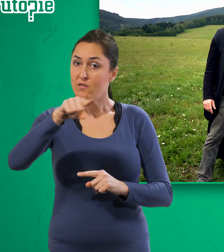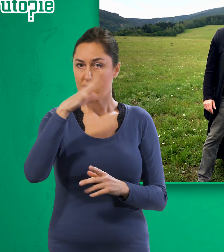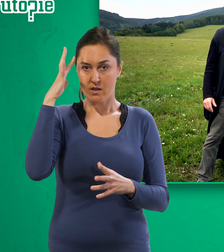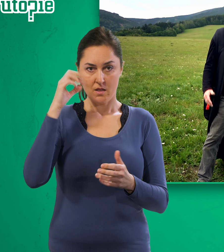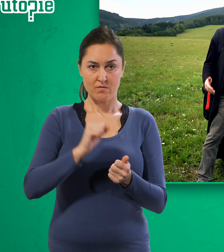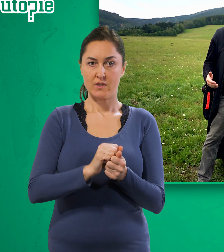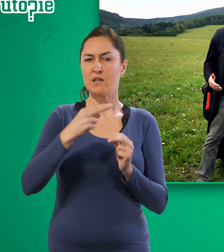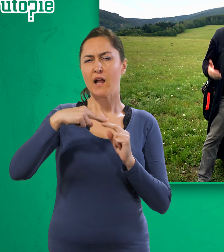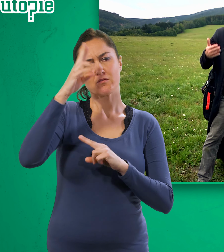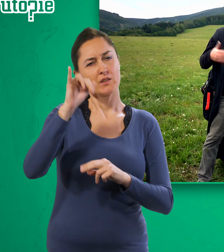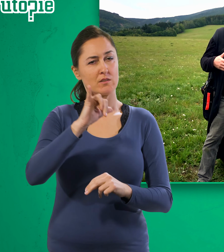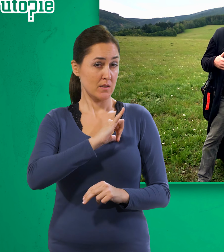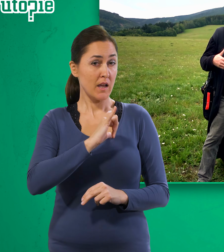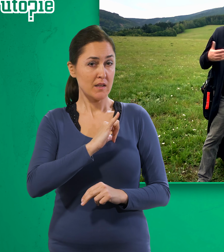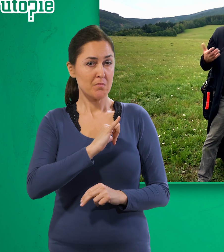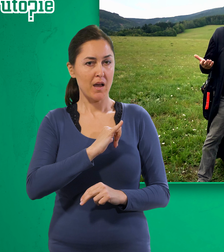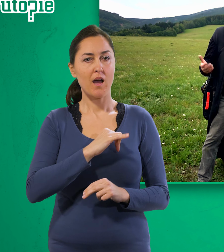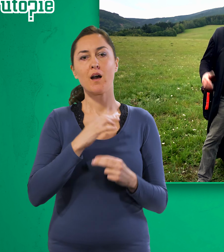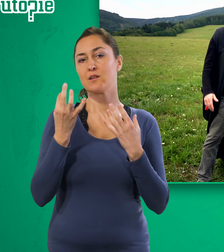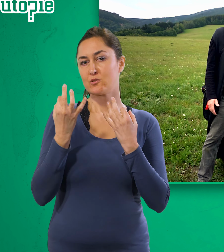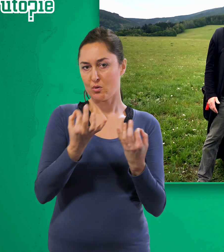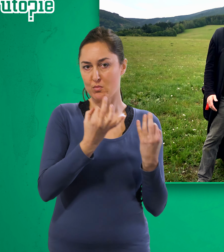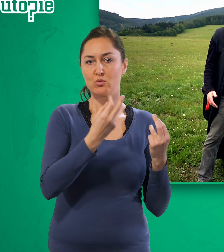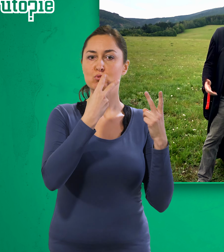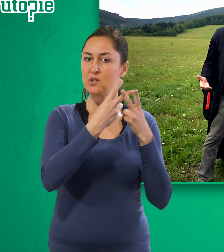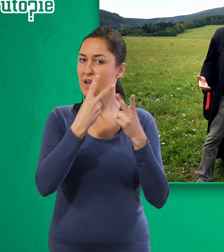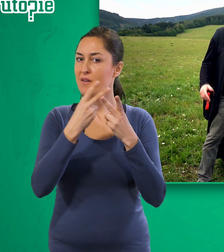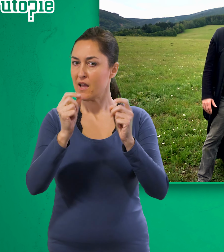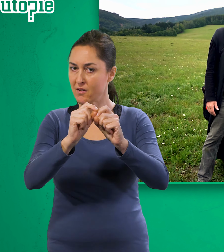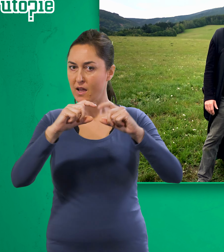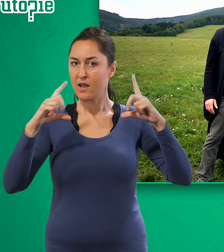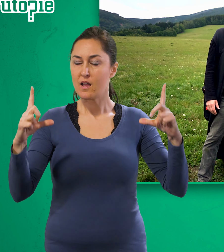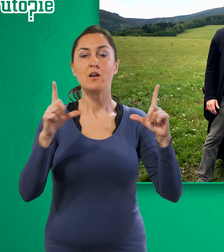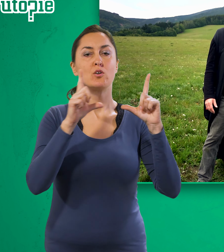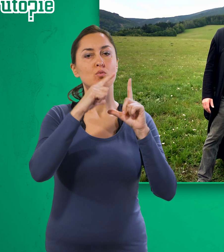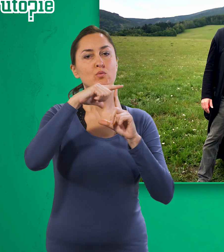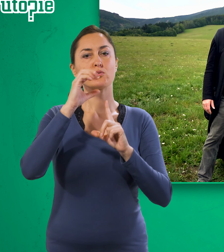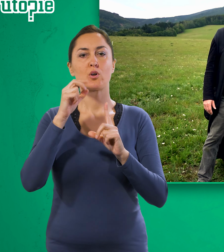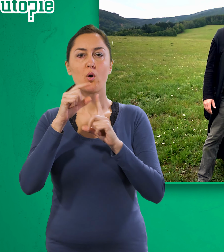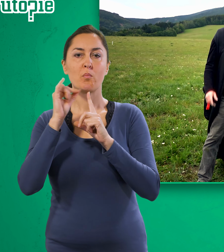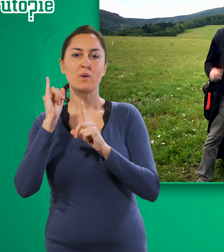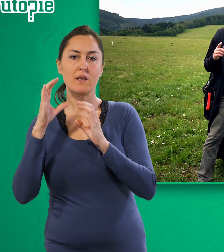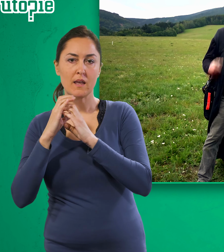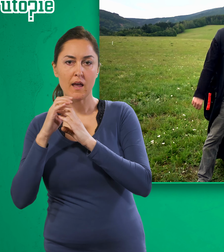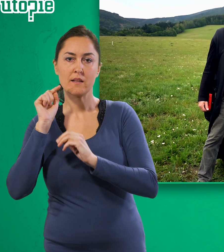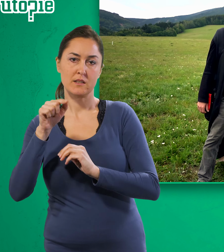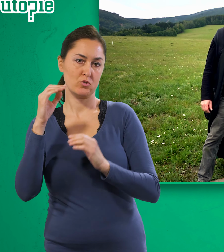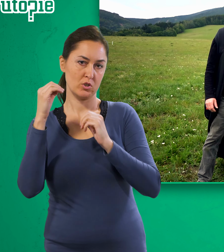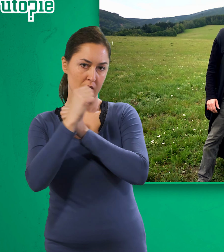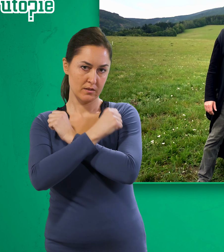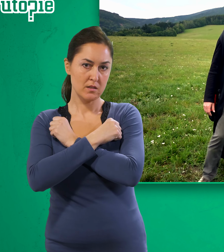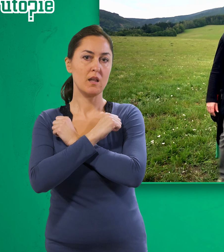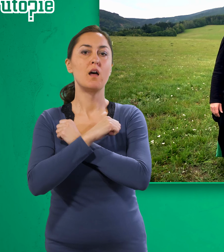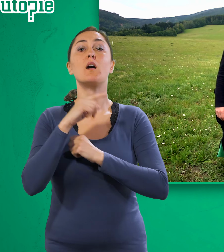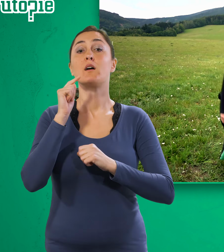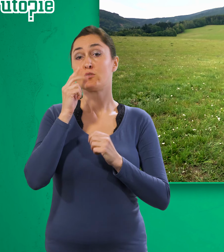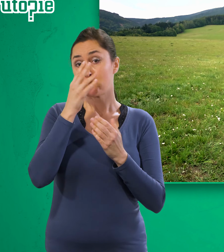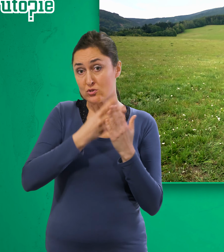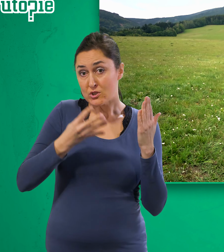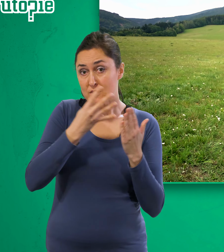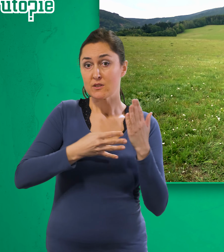www.utopie.cz, přečtěte si díl, jestli může věřit každý, jak to s tou vírou vlastně je, a napište nám, rádi vám odpovíme.